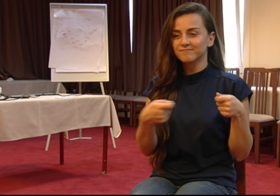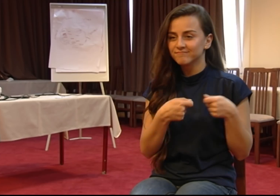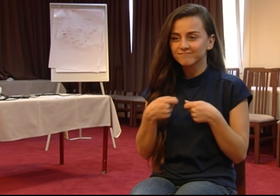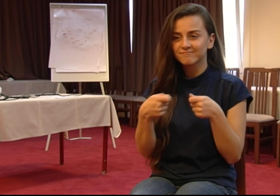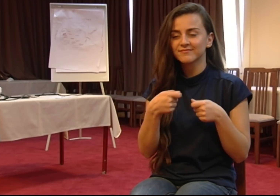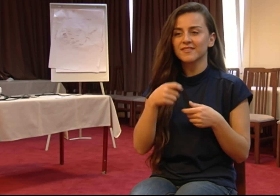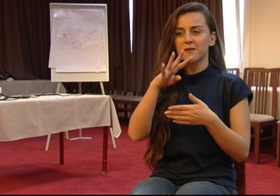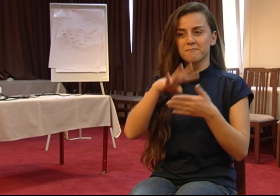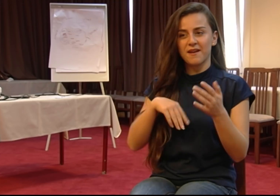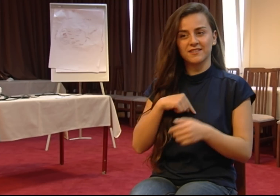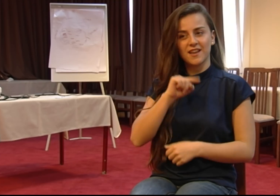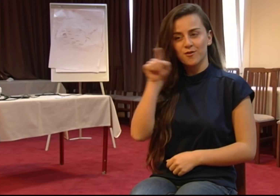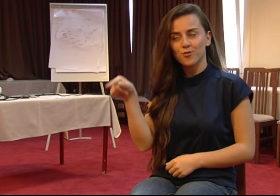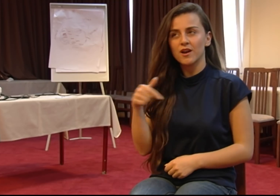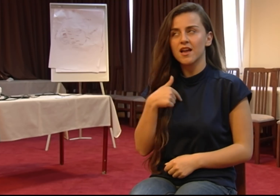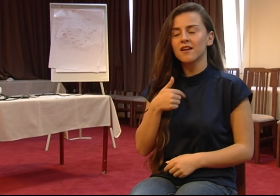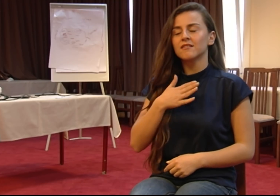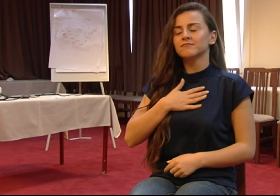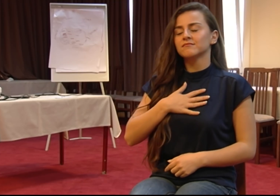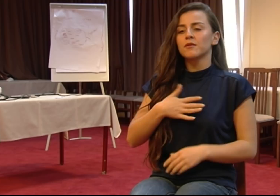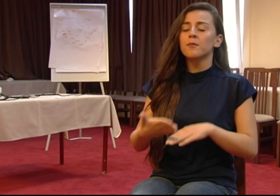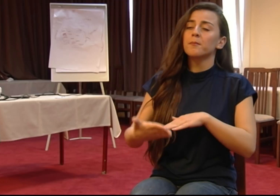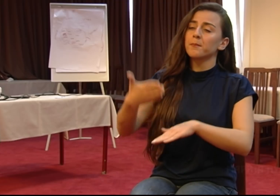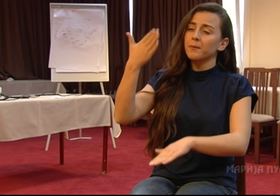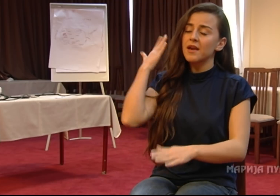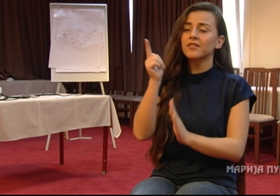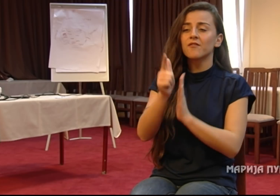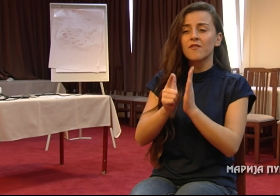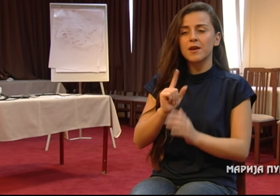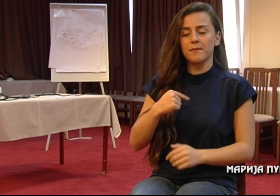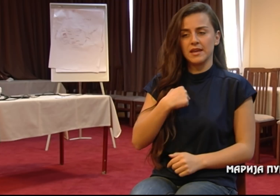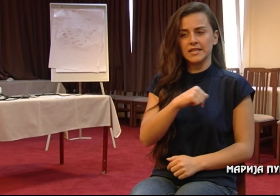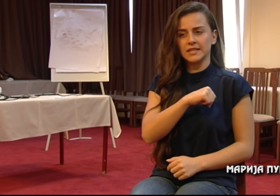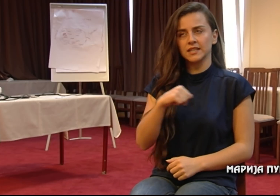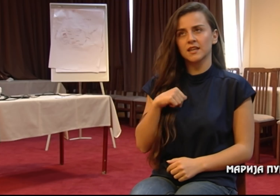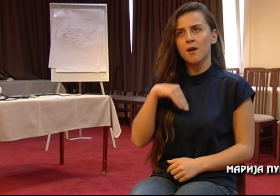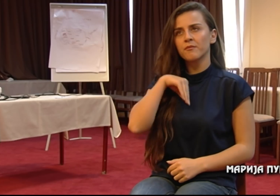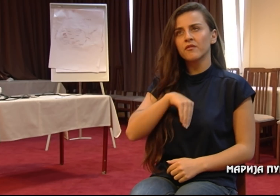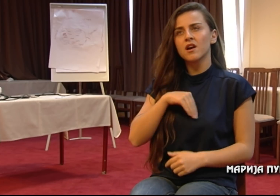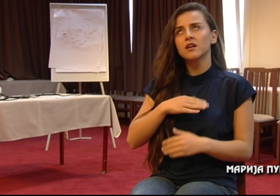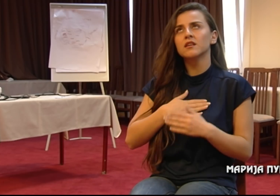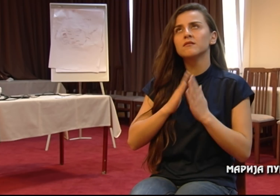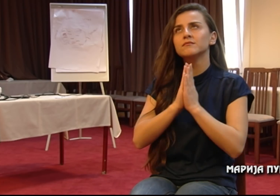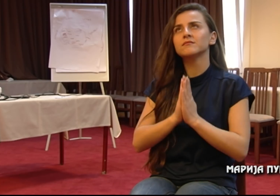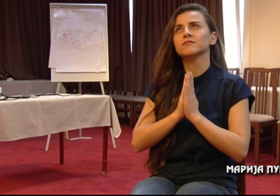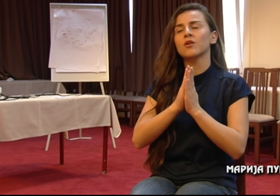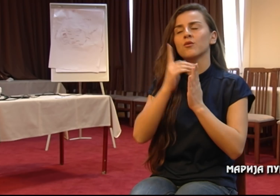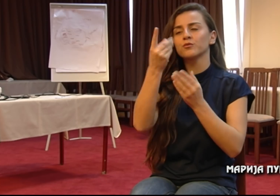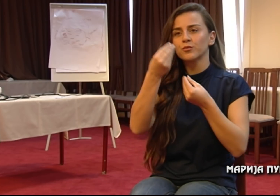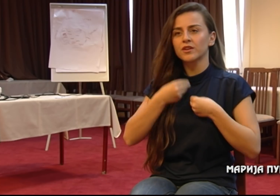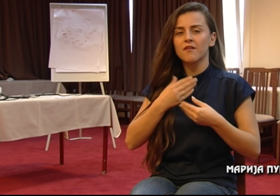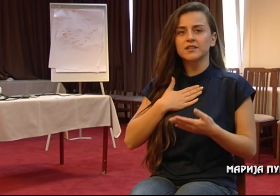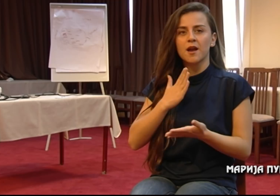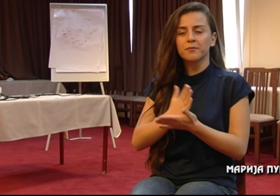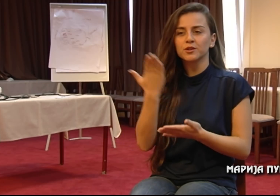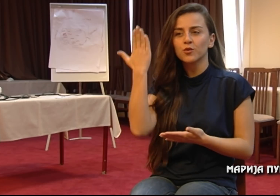на љубов за Господ Исус Христос, мојот златен Исус. Како да ви речам, нема информации, ниту